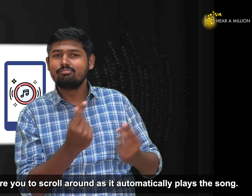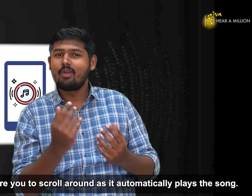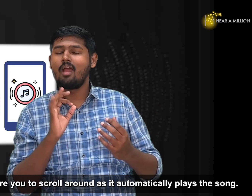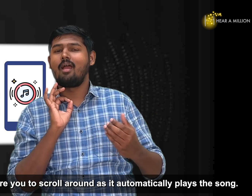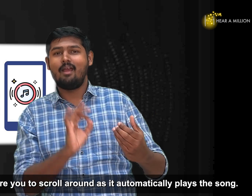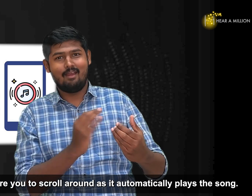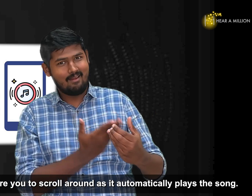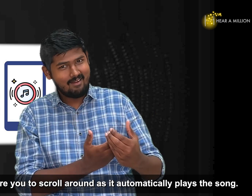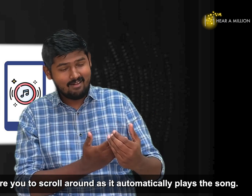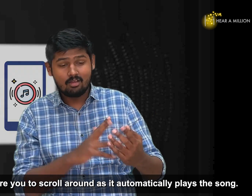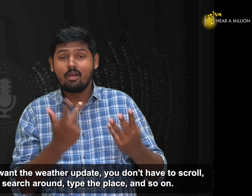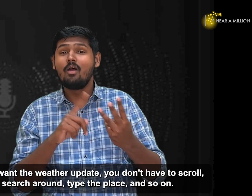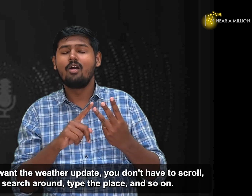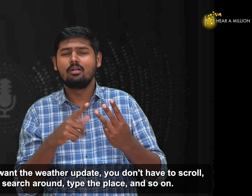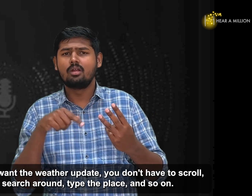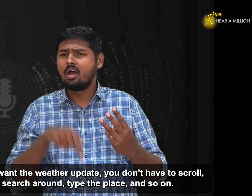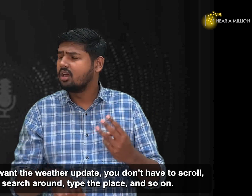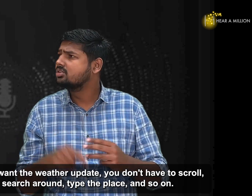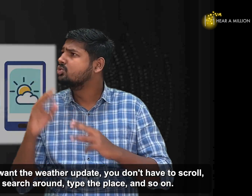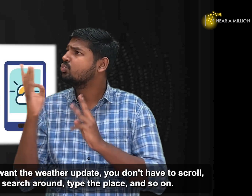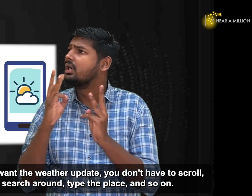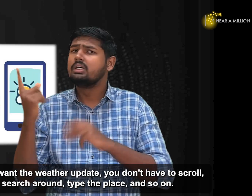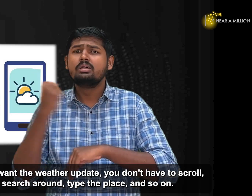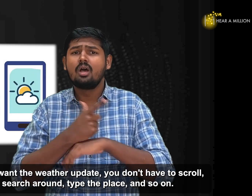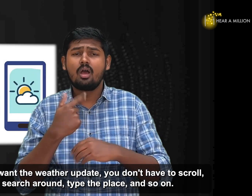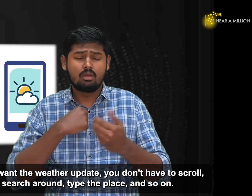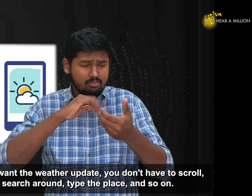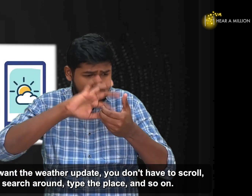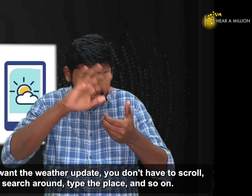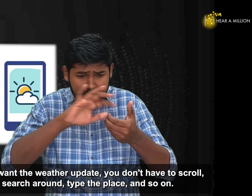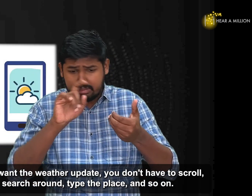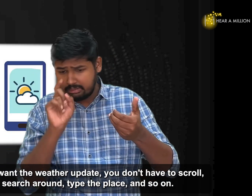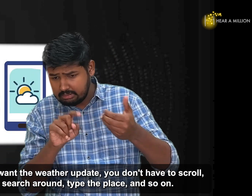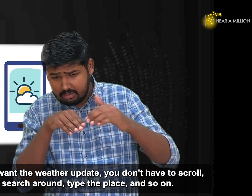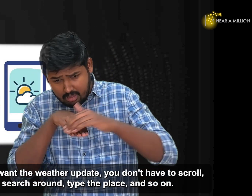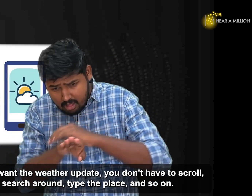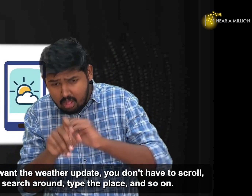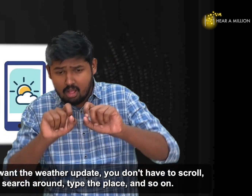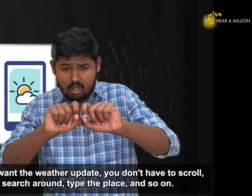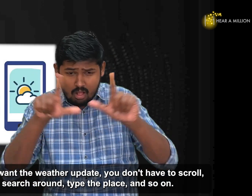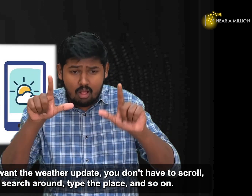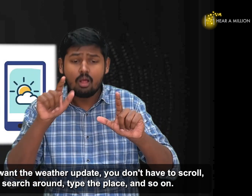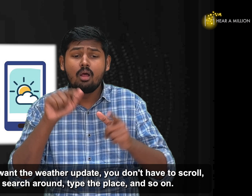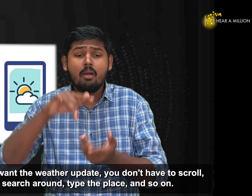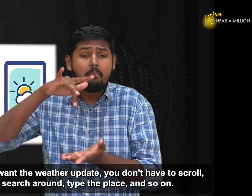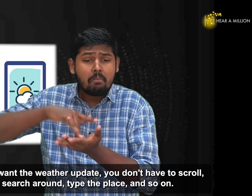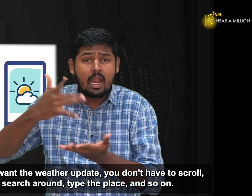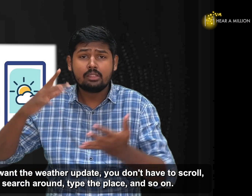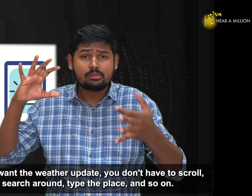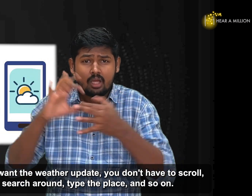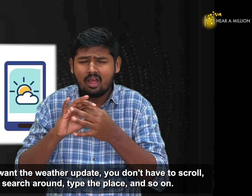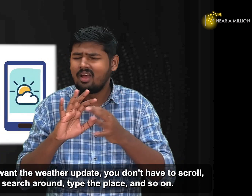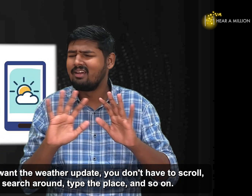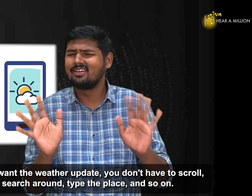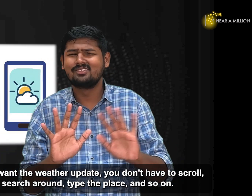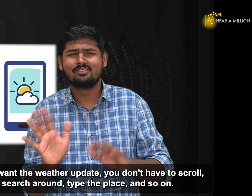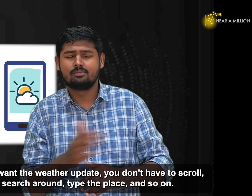आपको स्क्रॉल करने या इधर उधर खोजने, स्थान टाइप करने आदि की आवश्यकता नहीं है। आप